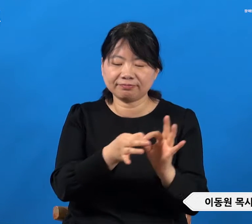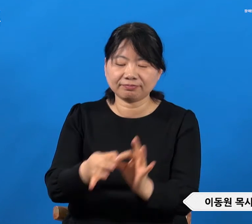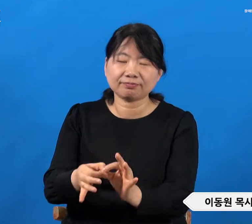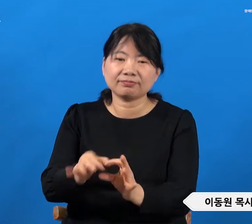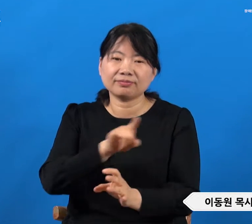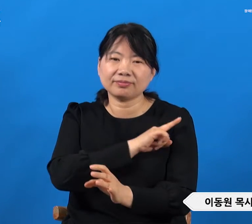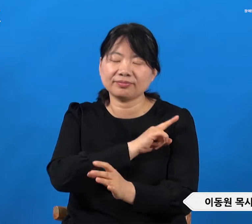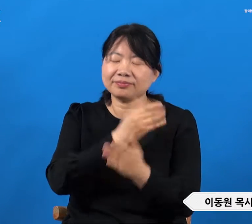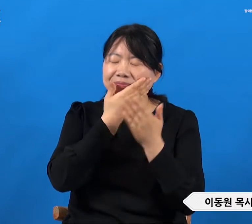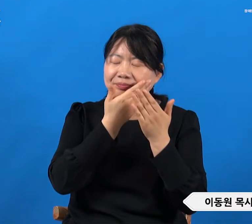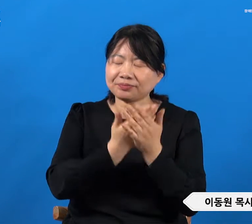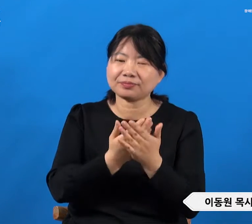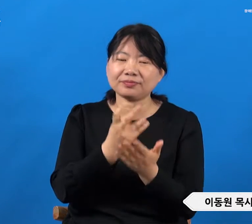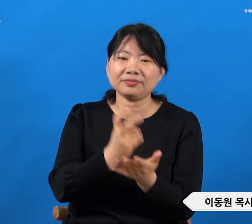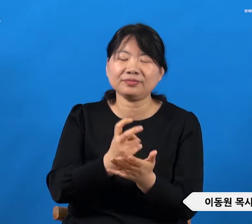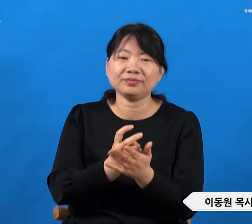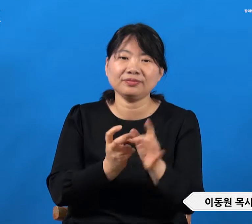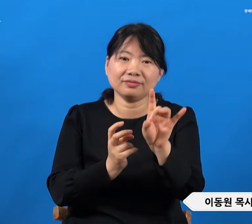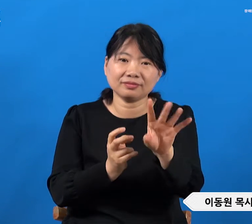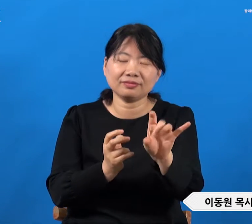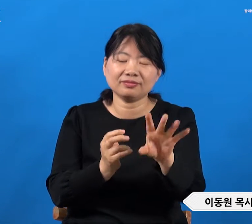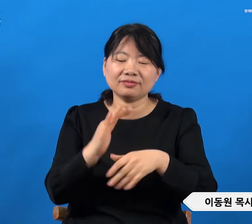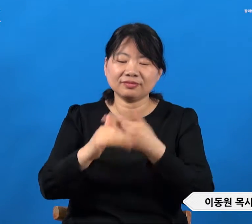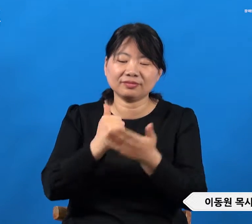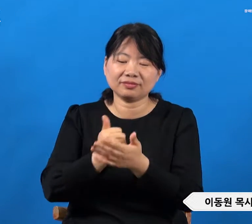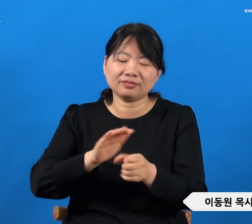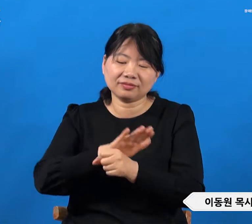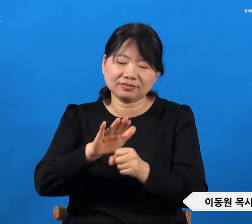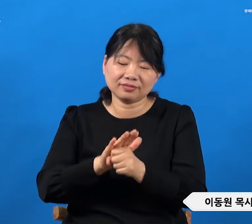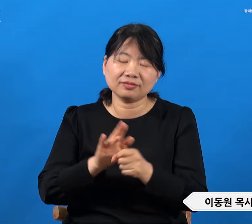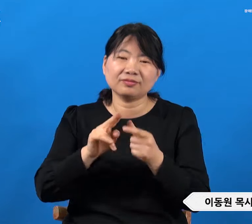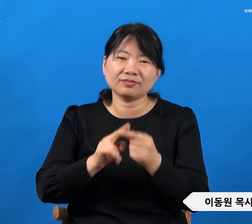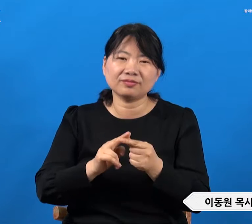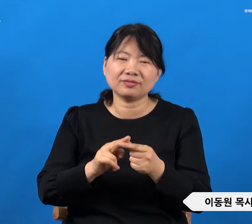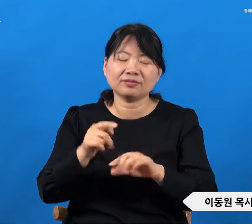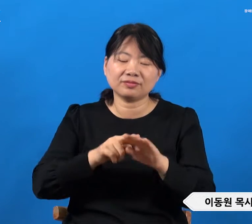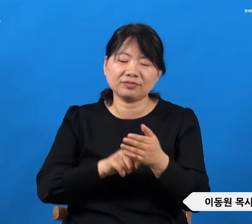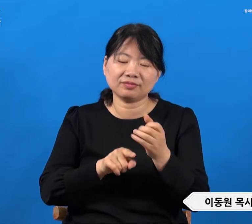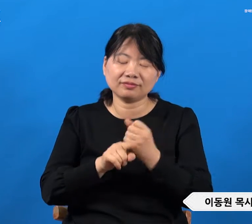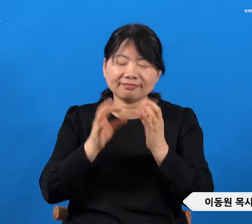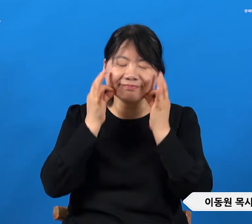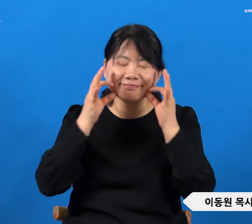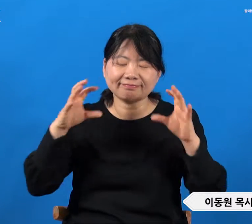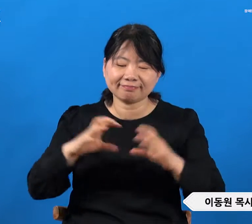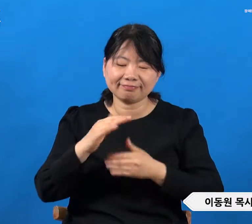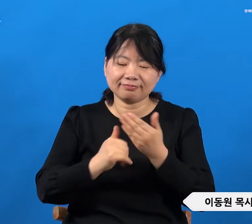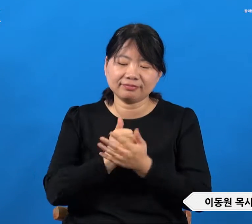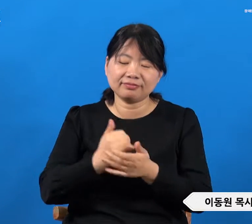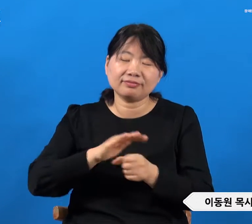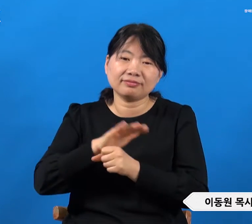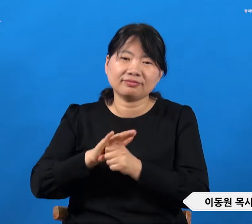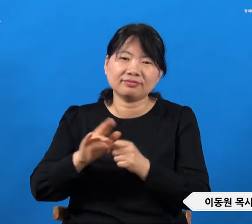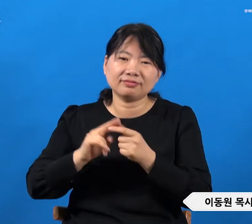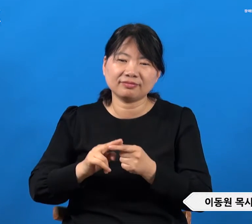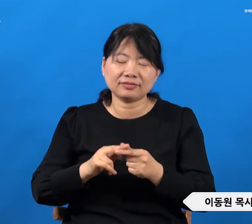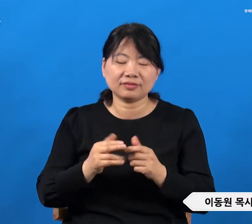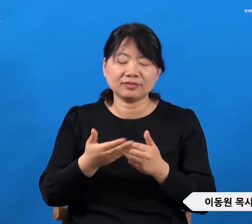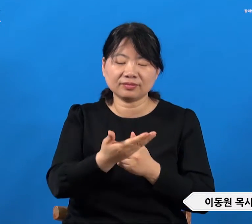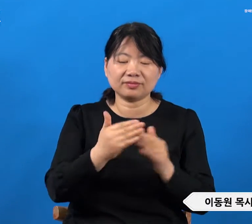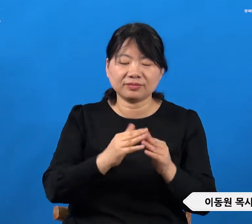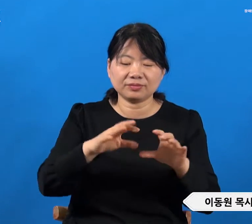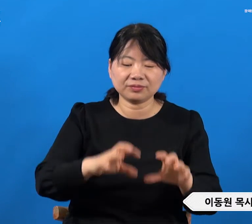관통하는 가장 중요한 계명은 하나님을 사랑하고 마음과 뜻과 정성을 다해서 하나님을 사랑하고 그 다음에